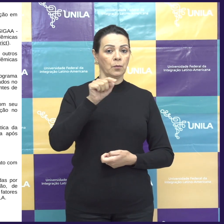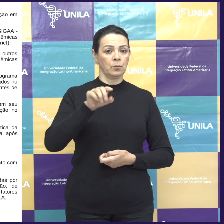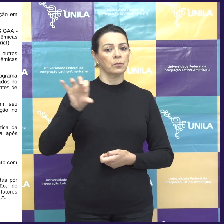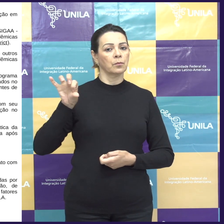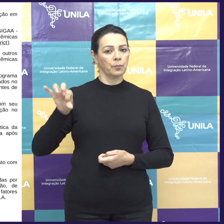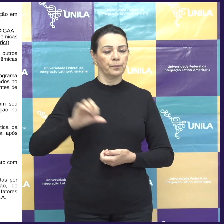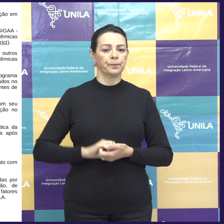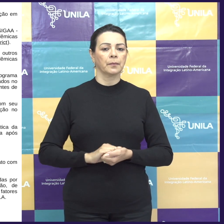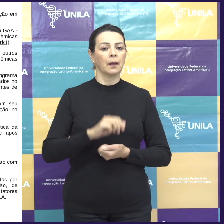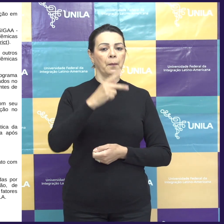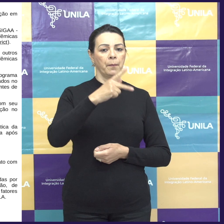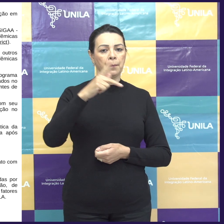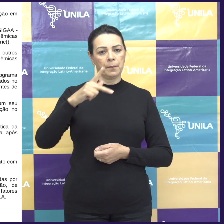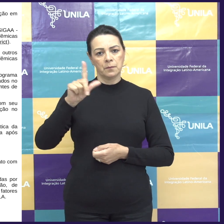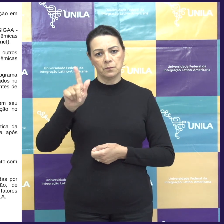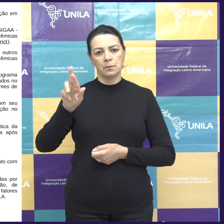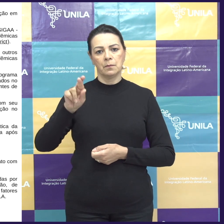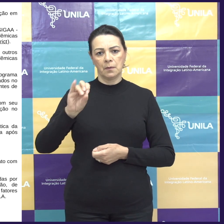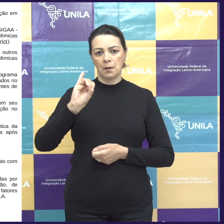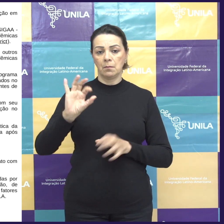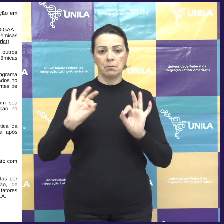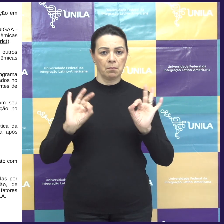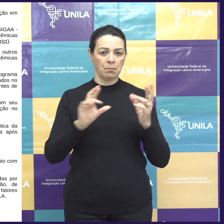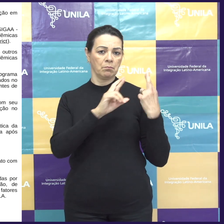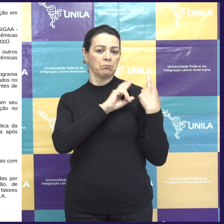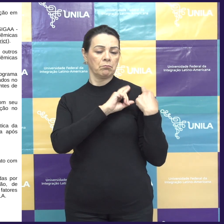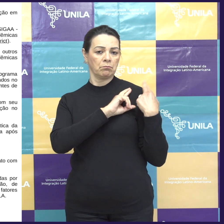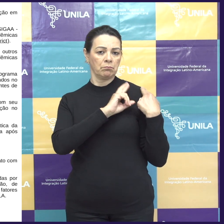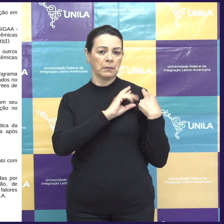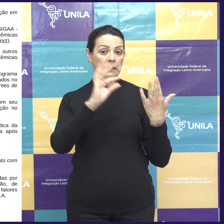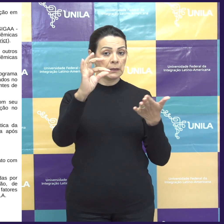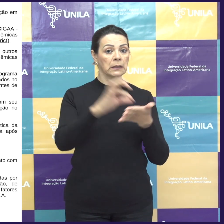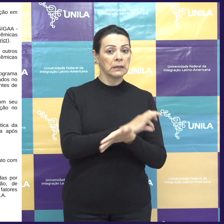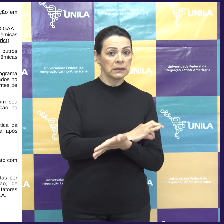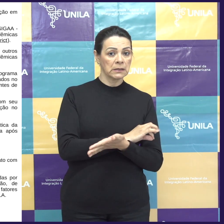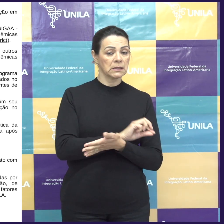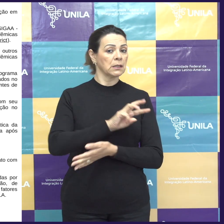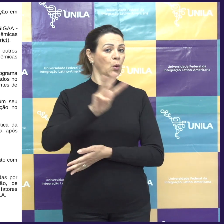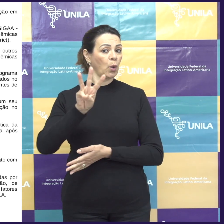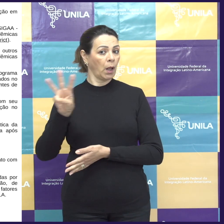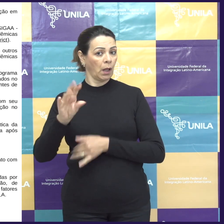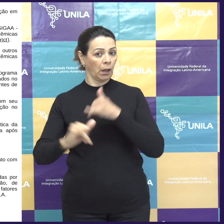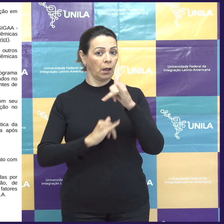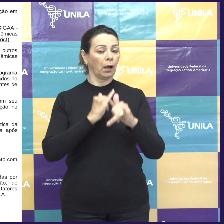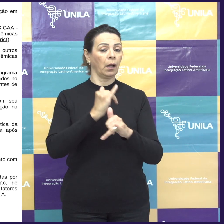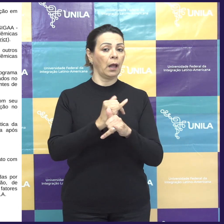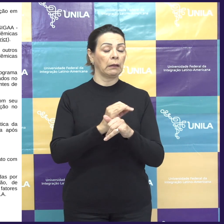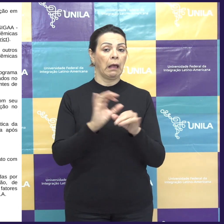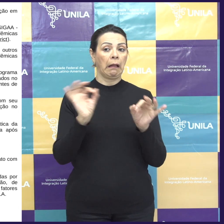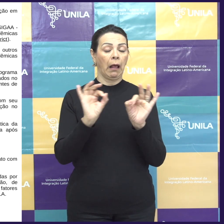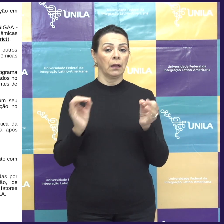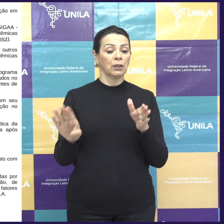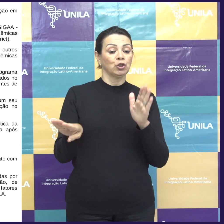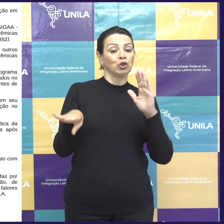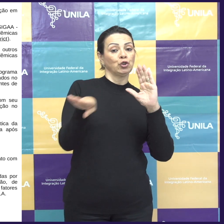4.9. O PPG-RI não se responsabiliza pelas inscrições via internet não recebidas por motivo de